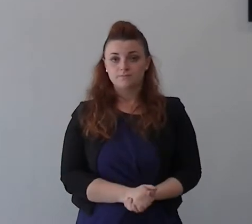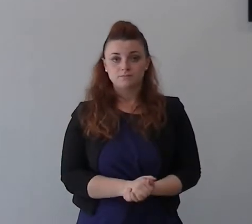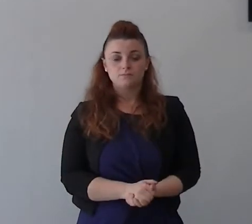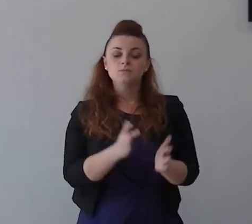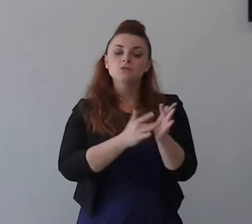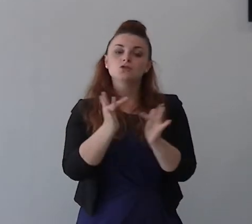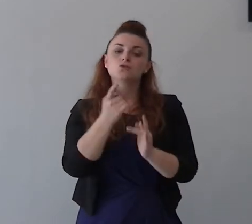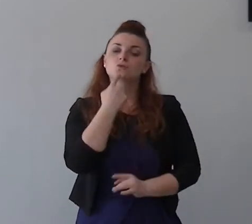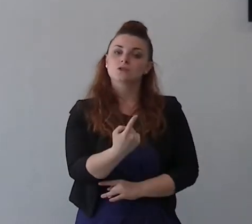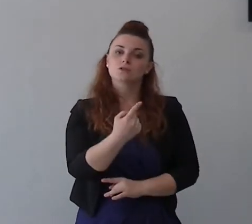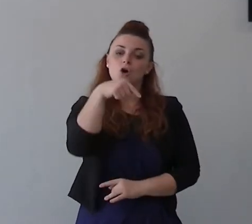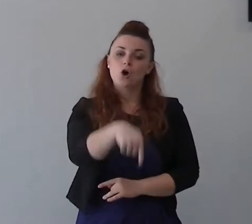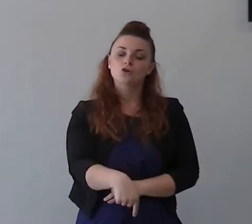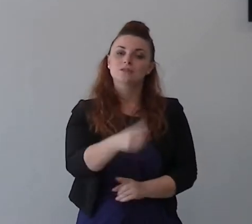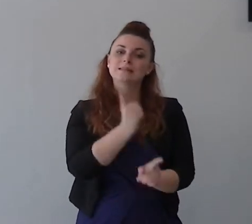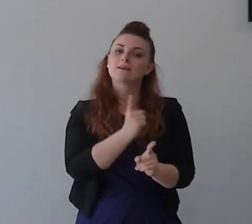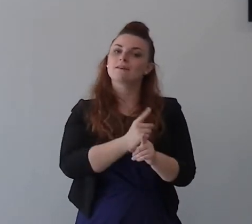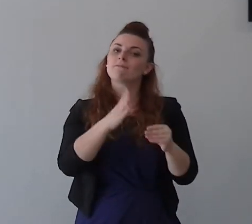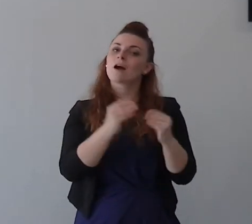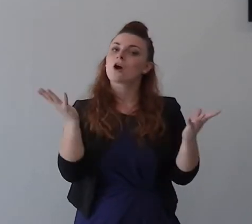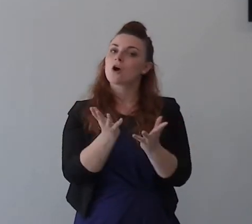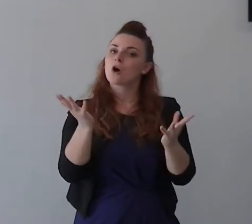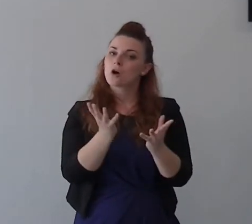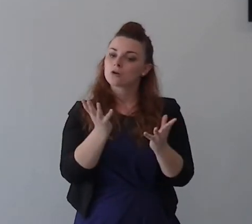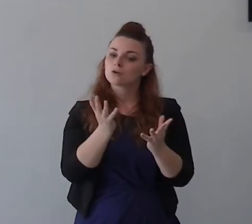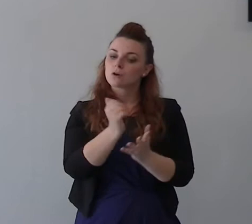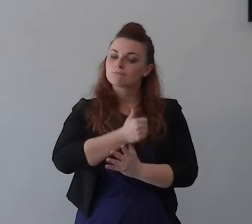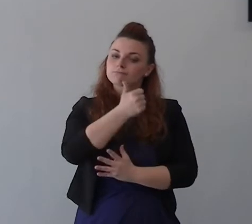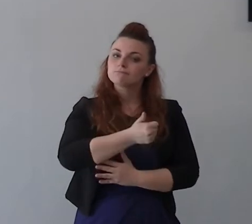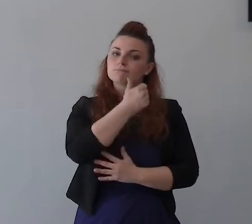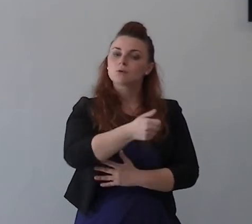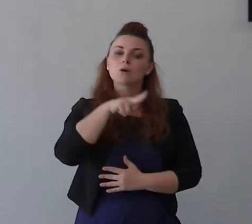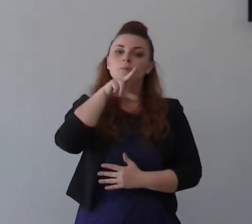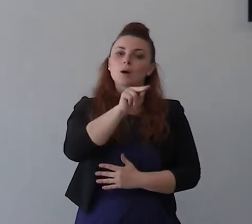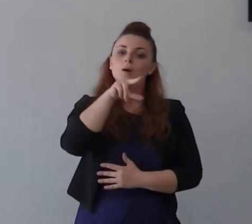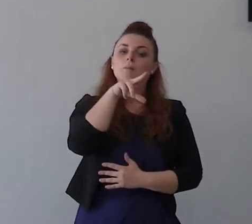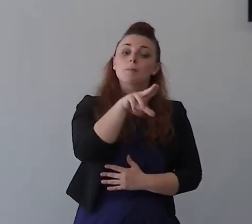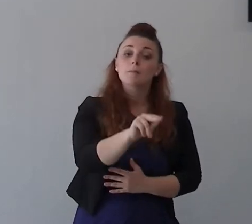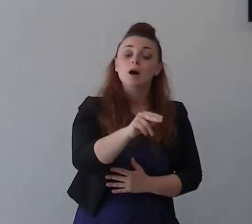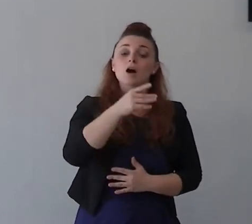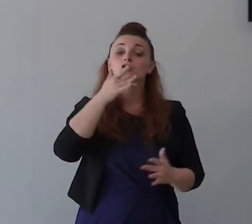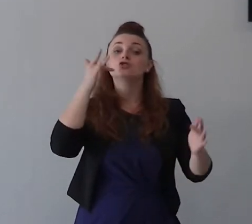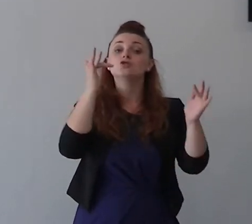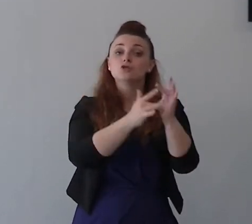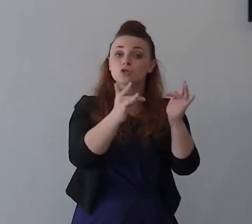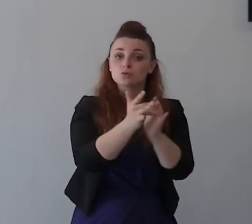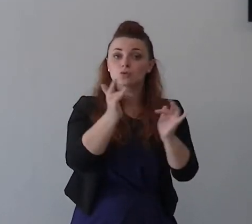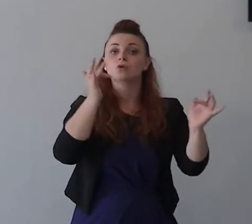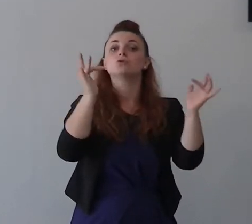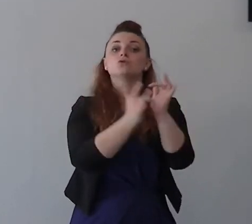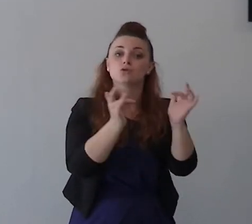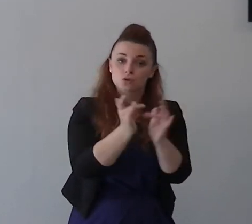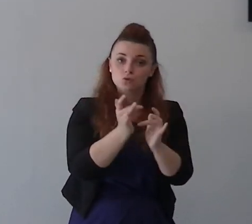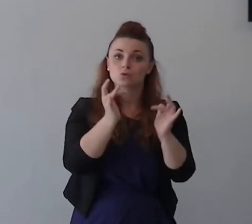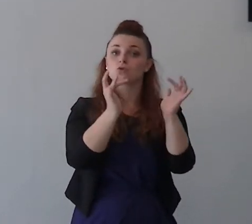Gesù dice che oggi devi ricordare ogni volta che pronunci il mio nome, ti dice ogni volta che pronunci